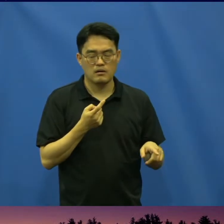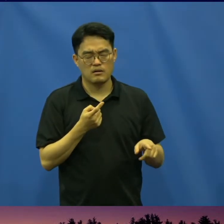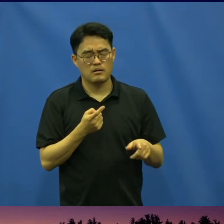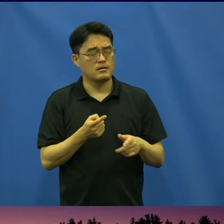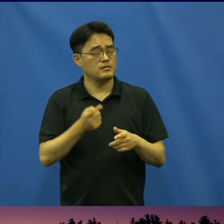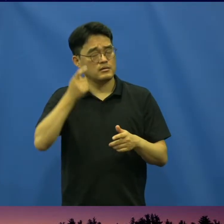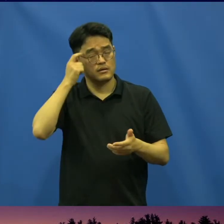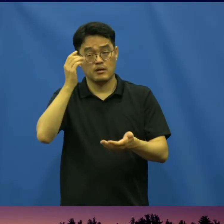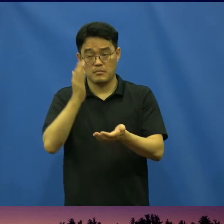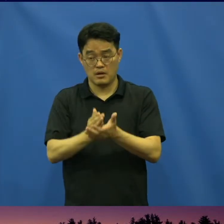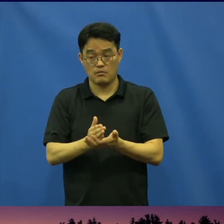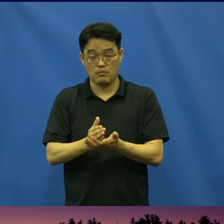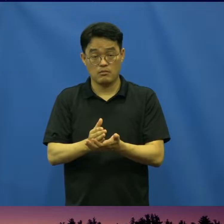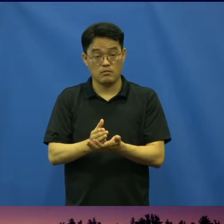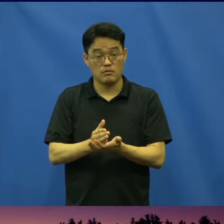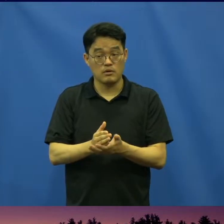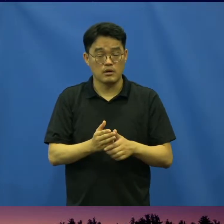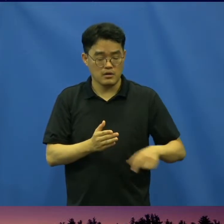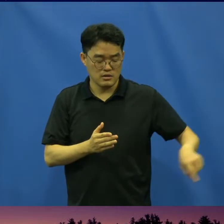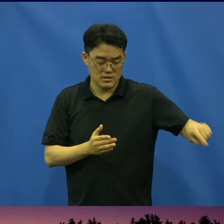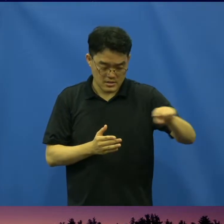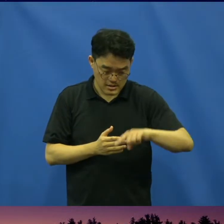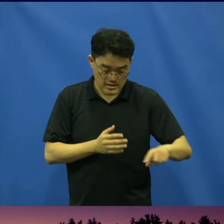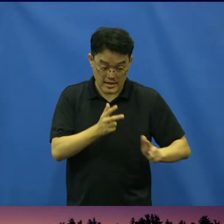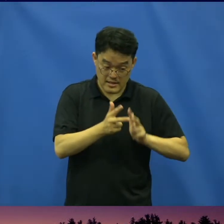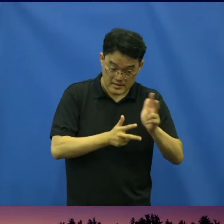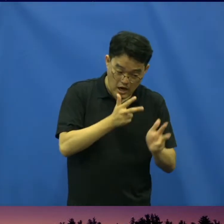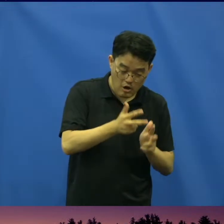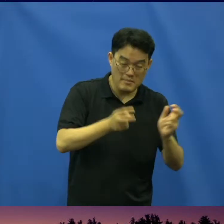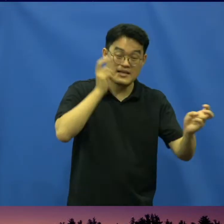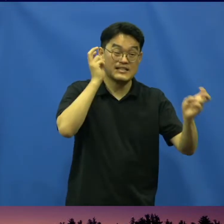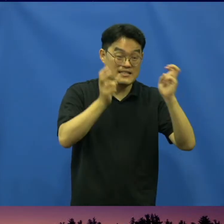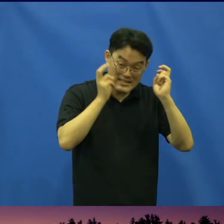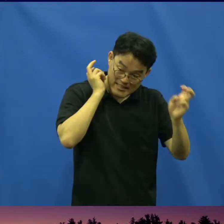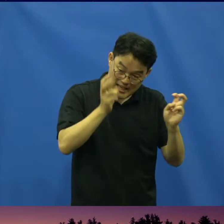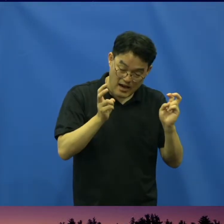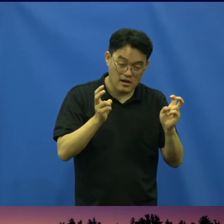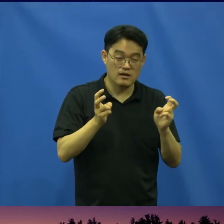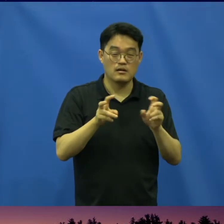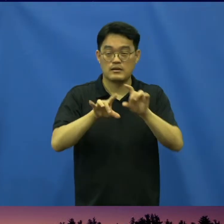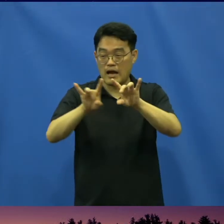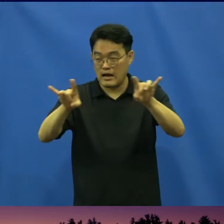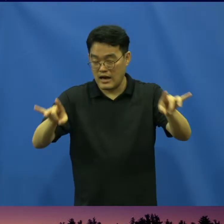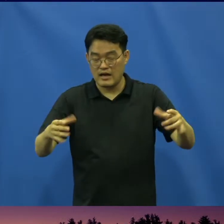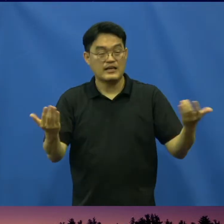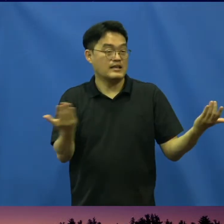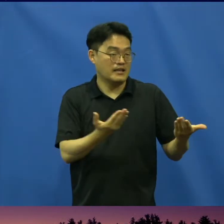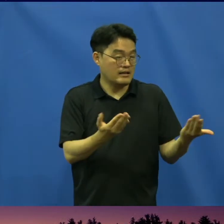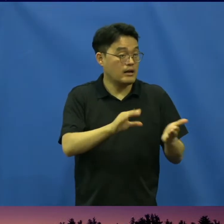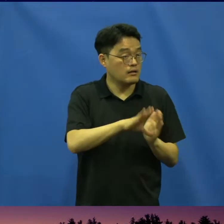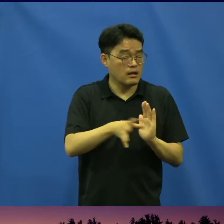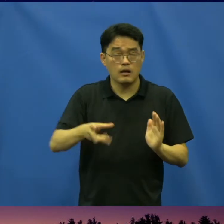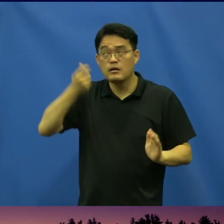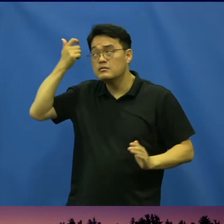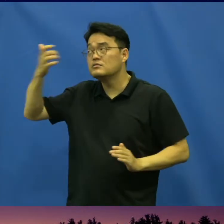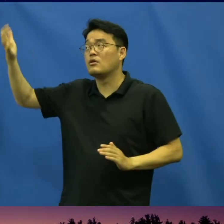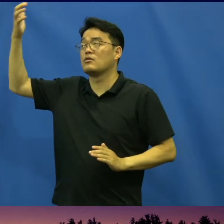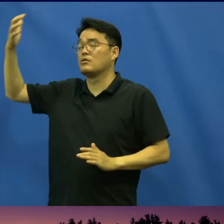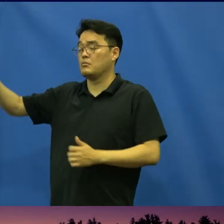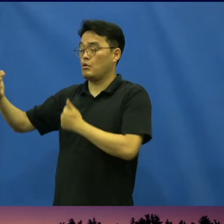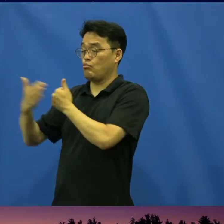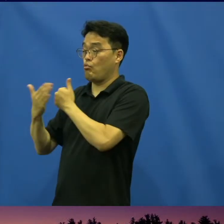분야든지 성령이 함께 하시는, 성령이 주시는 지혜가 다른 사람들을 훨씬 더 압도하고 뛰어넘는